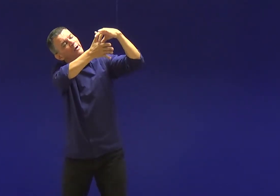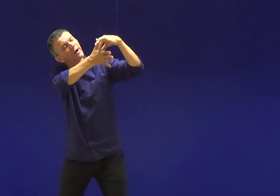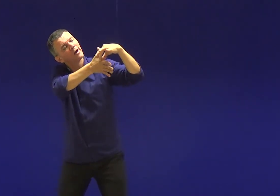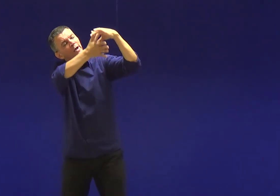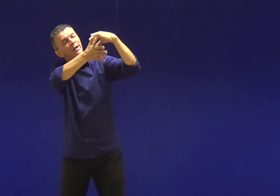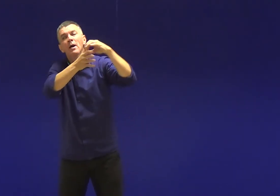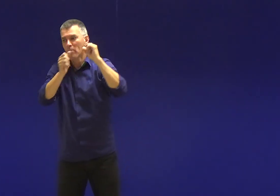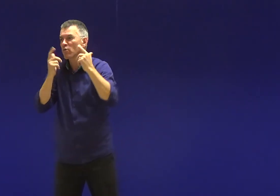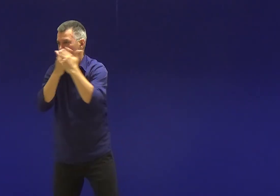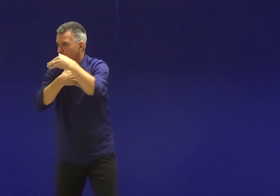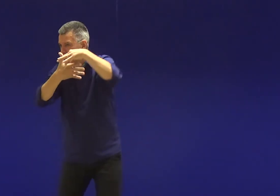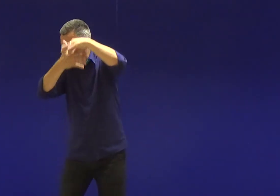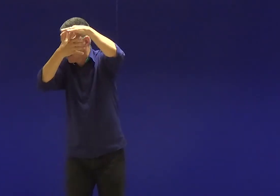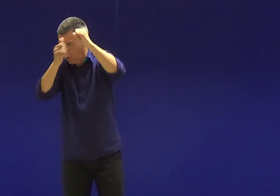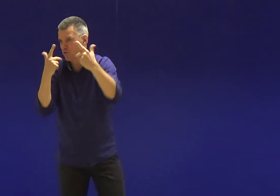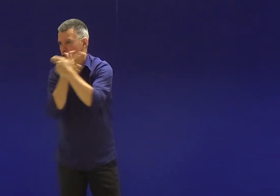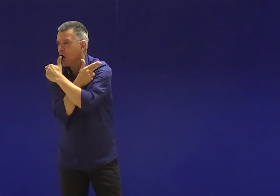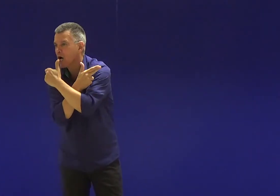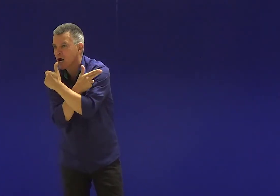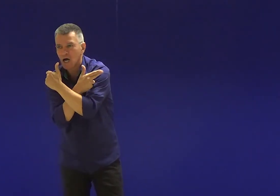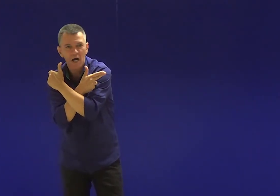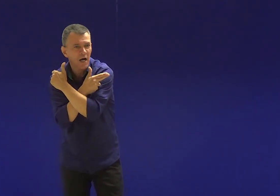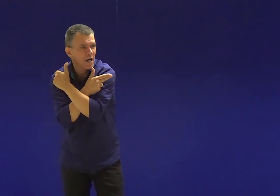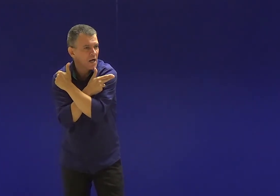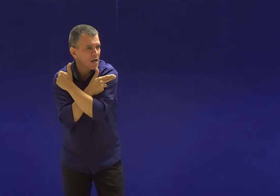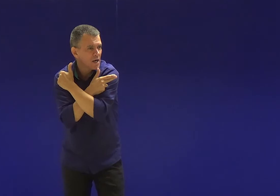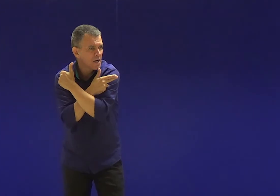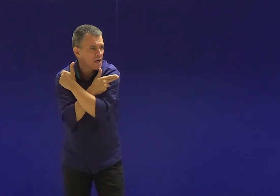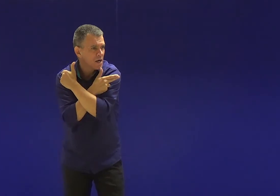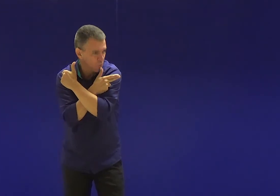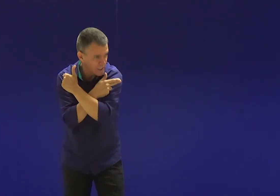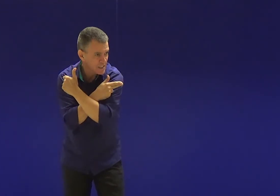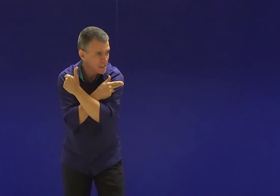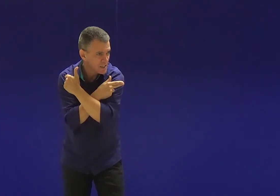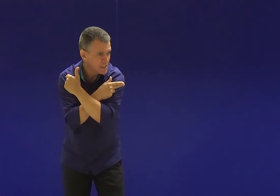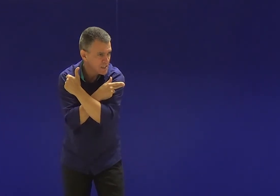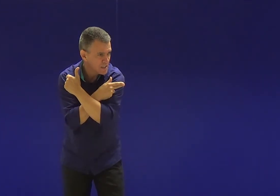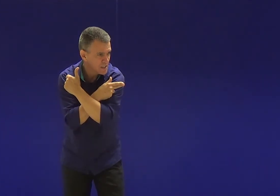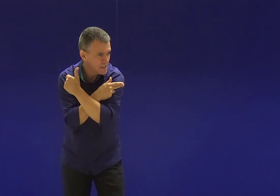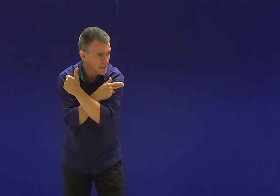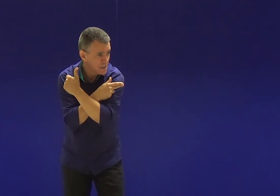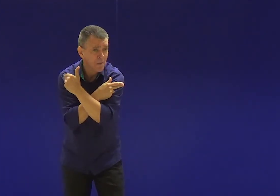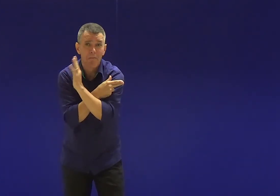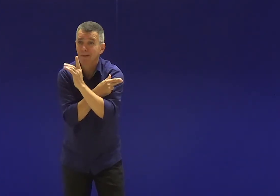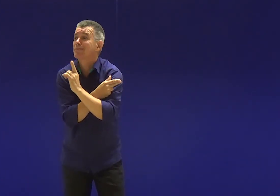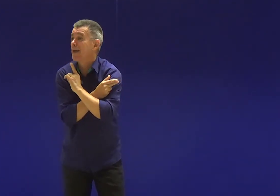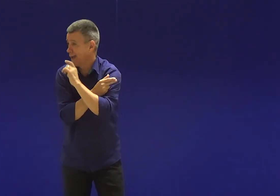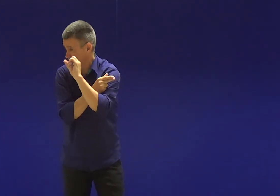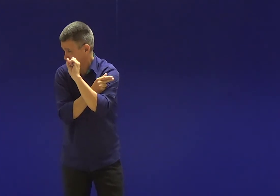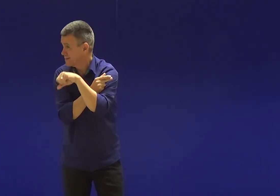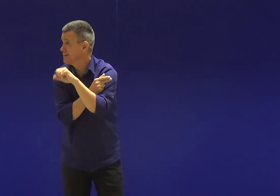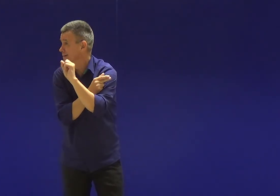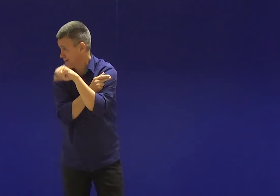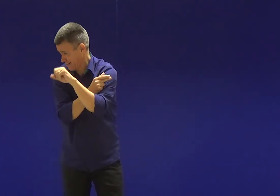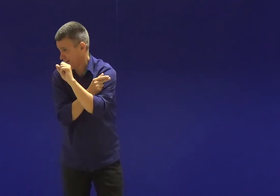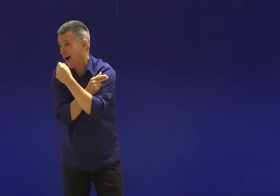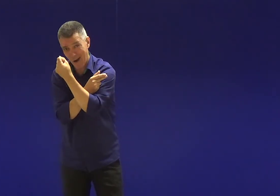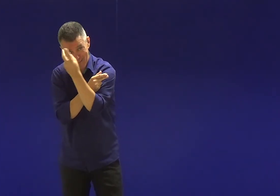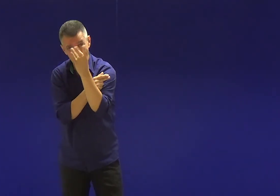Alguns surdos são líderes. Líderes podem ter essa postura de transmitir fofoca? Existe